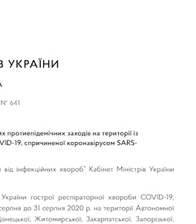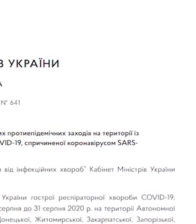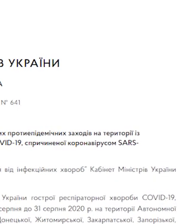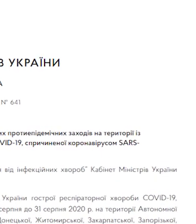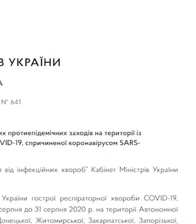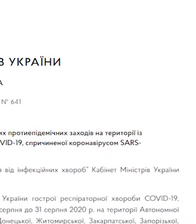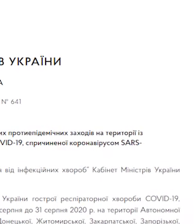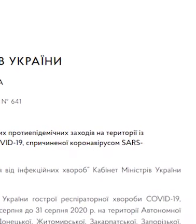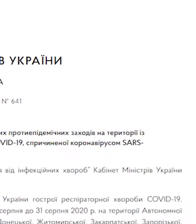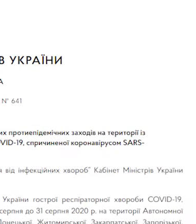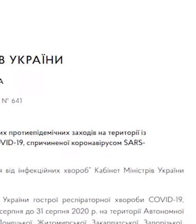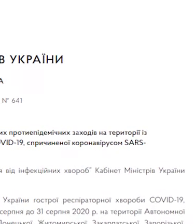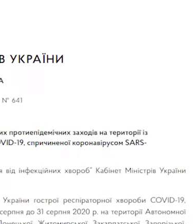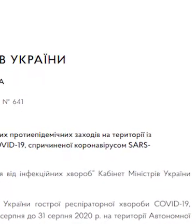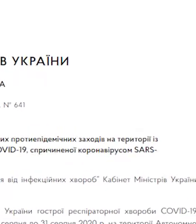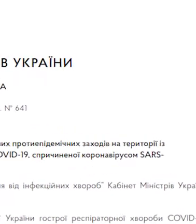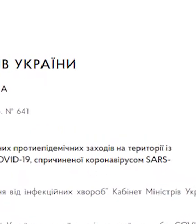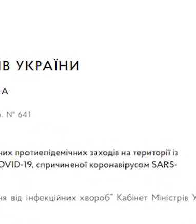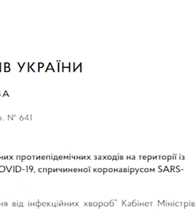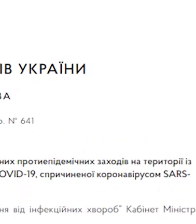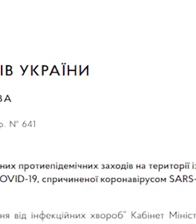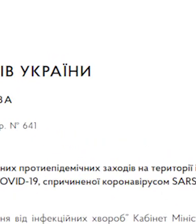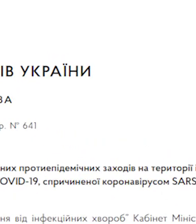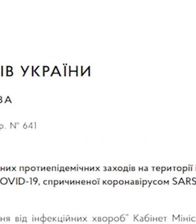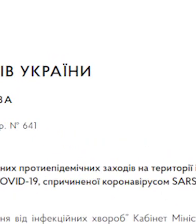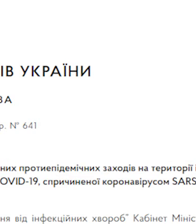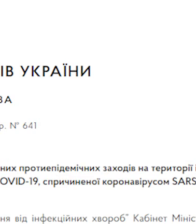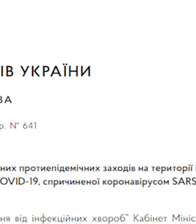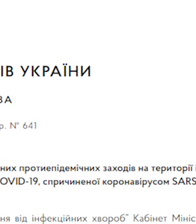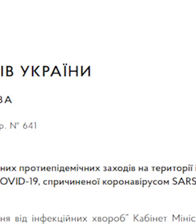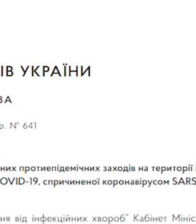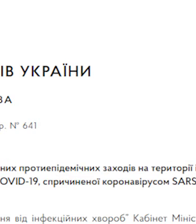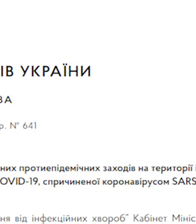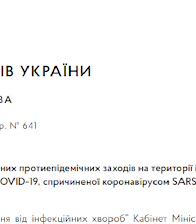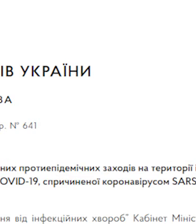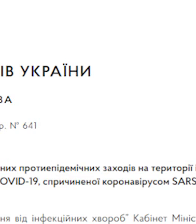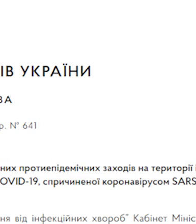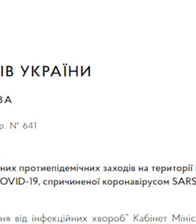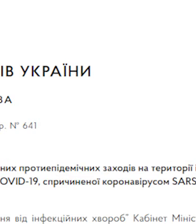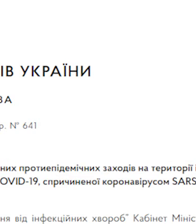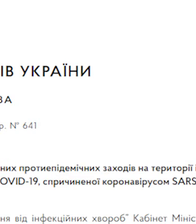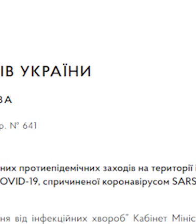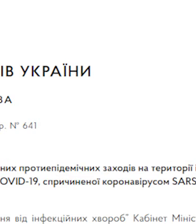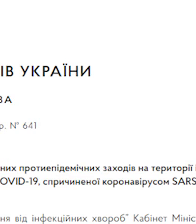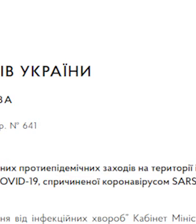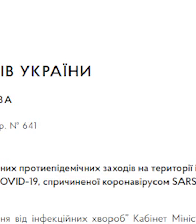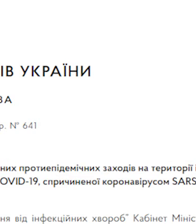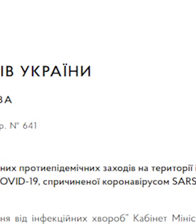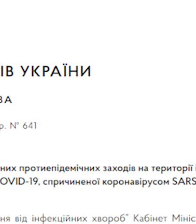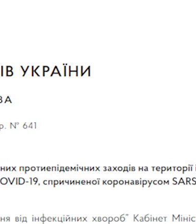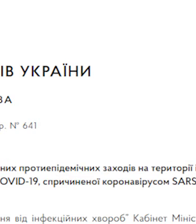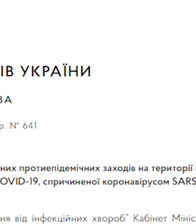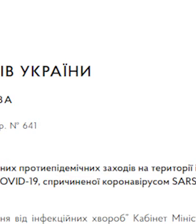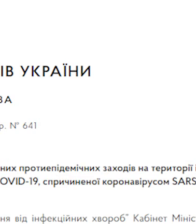Перелік критеріїв, які відповідають кожній з зон, визначено у постанові Кабінету міністрів номер 641 від 22